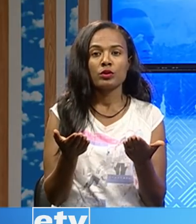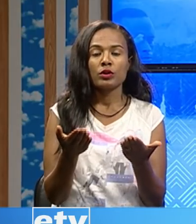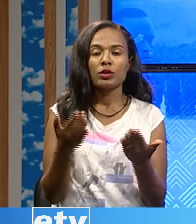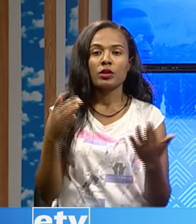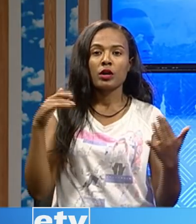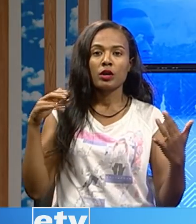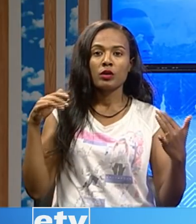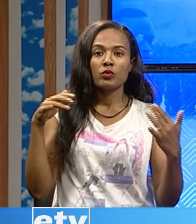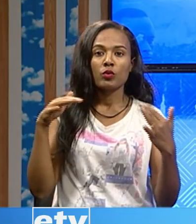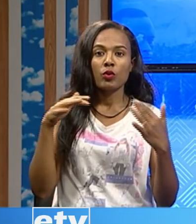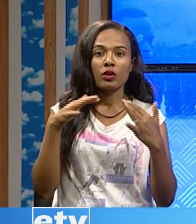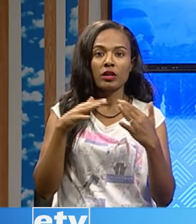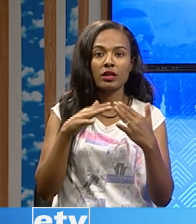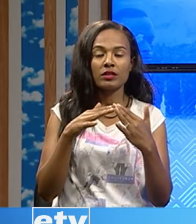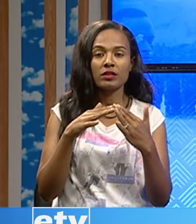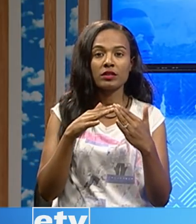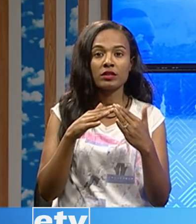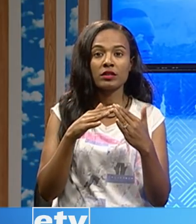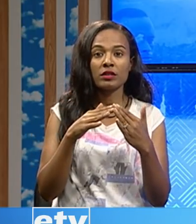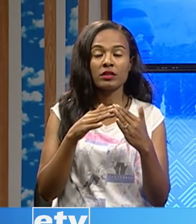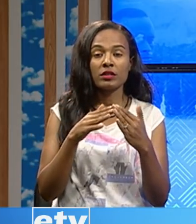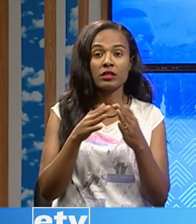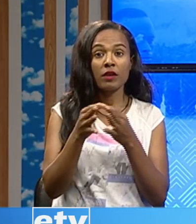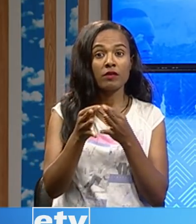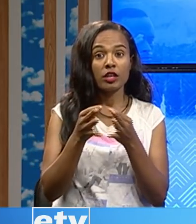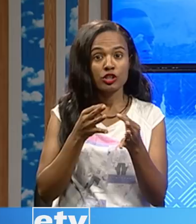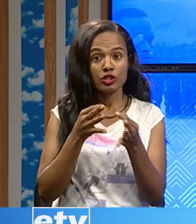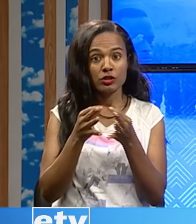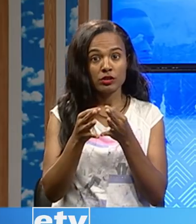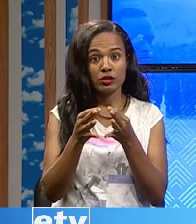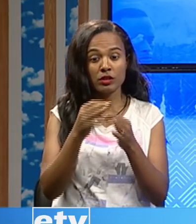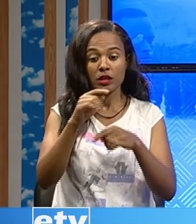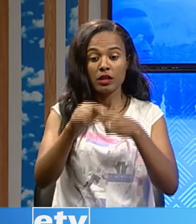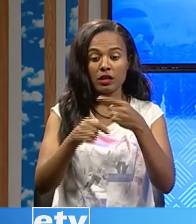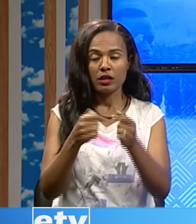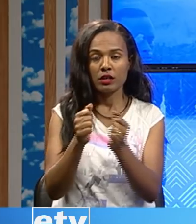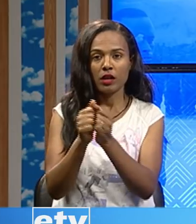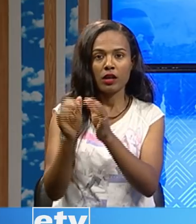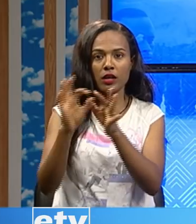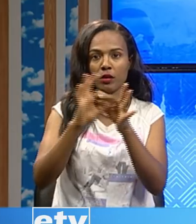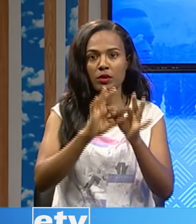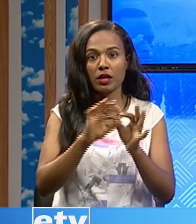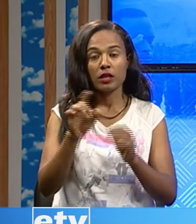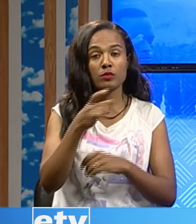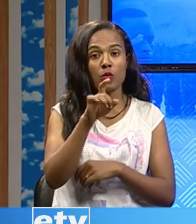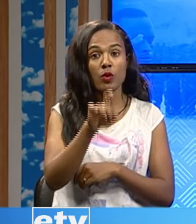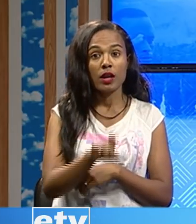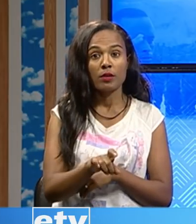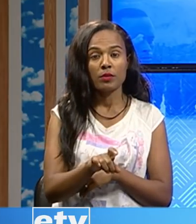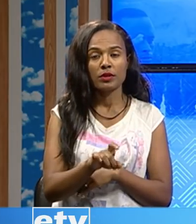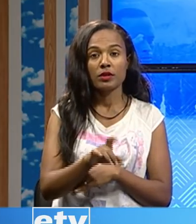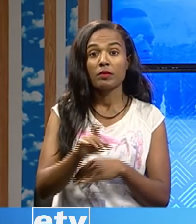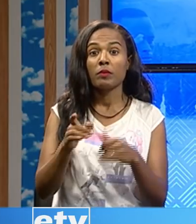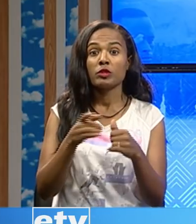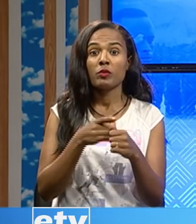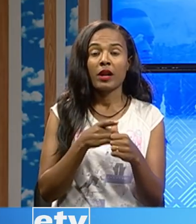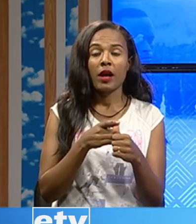ከጦርነት ዴፊኒሽን ከጦርነት ሂደት ጋር የሚያያዝ መሆን አለበት።